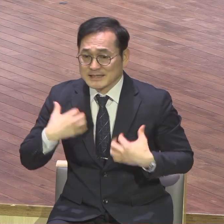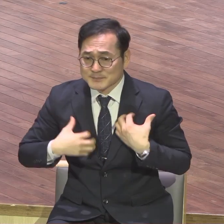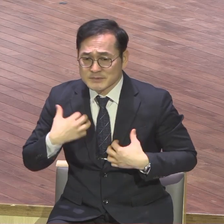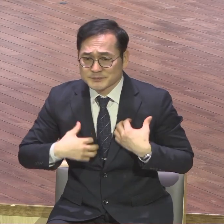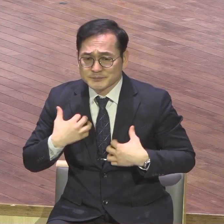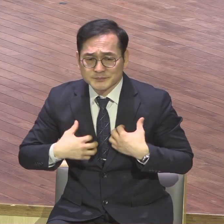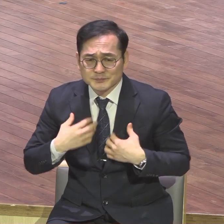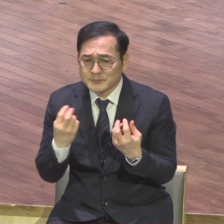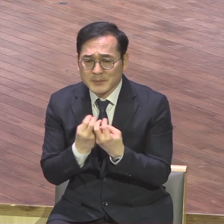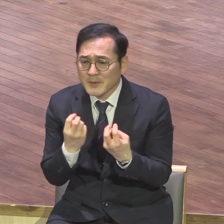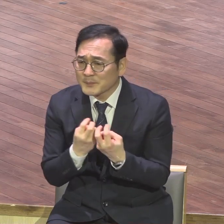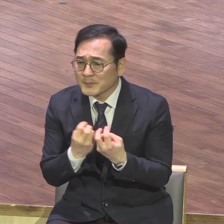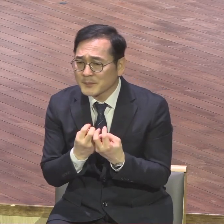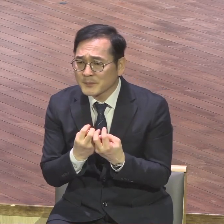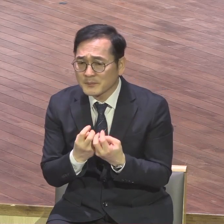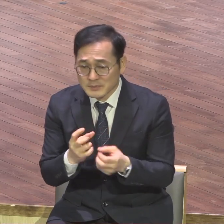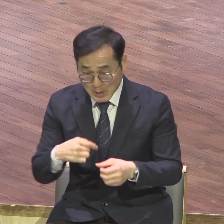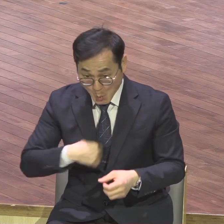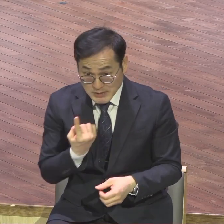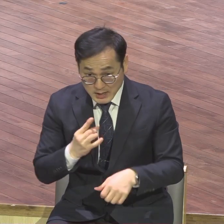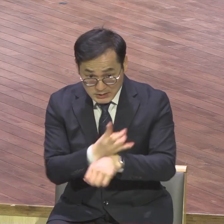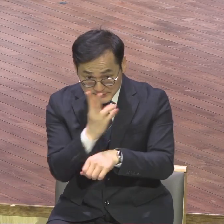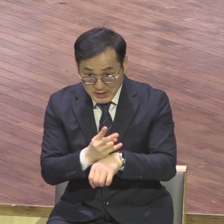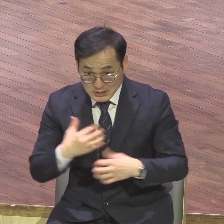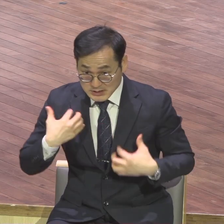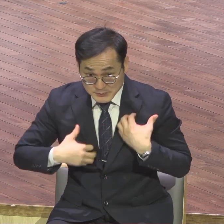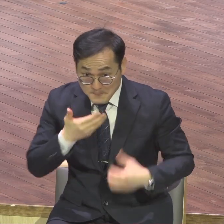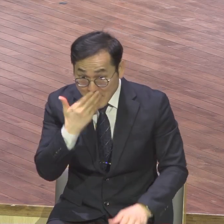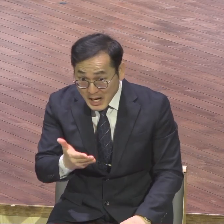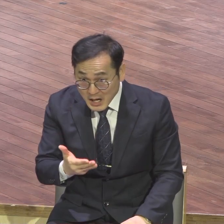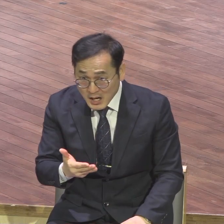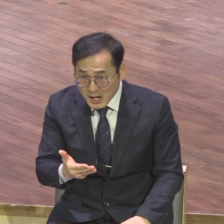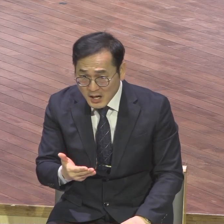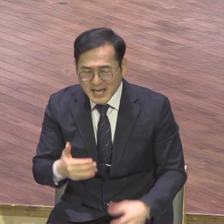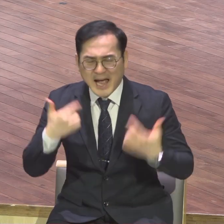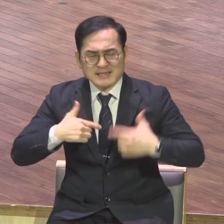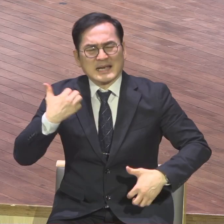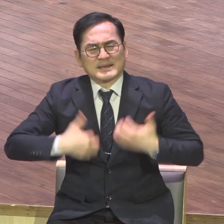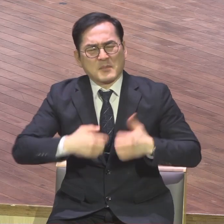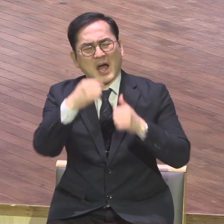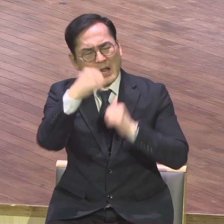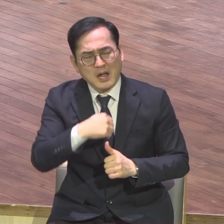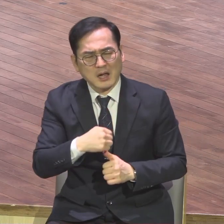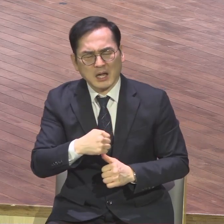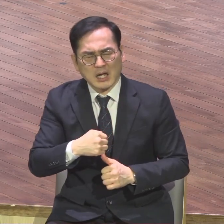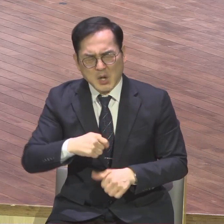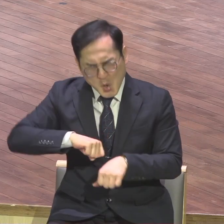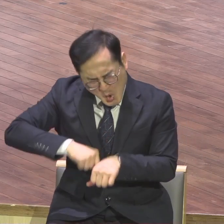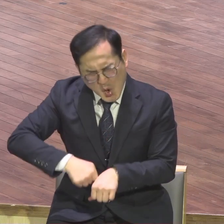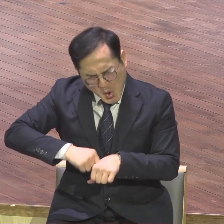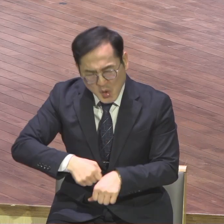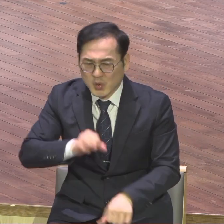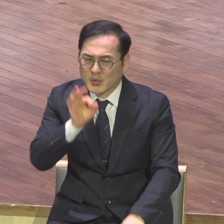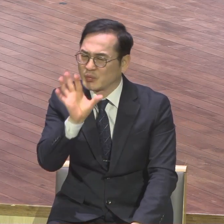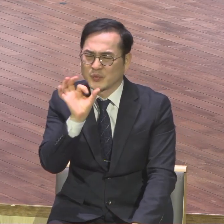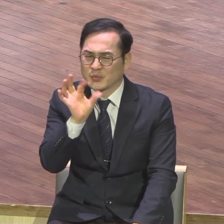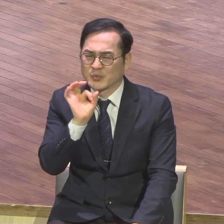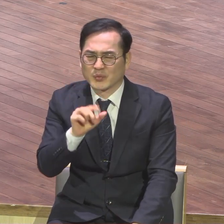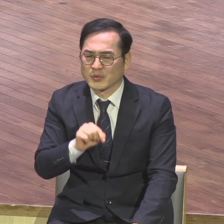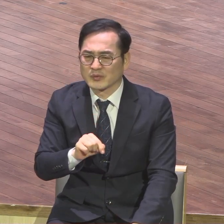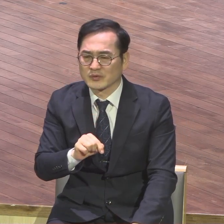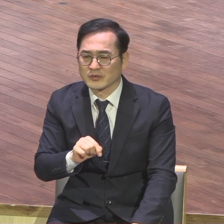인격으로 못해. 무슨 24 기쁨의 삶을 삽니까? 항상 기뻐하라. 말도 안 되지요. 우리는 못해요.